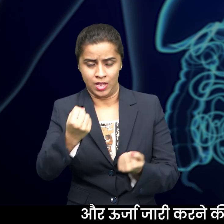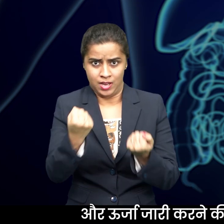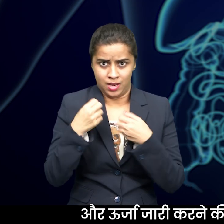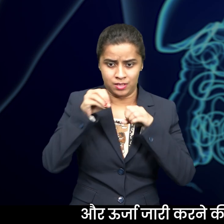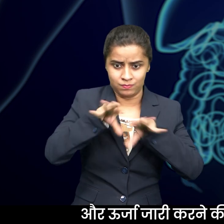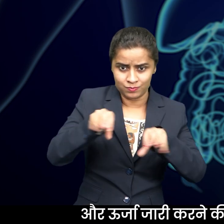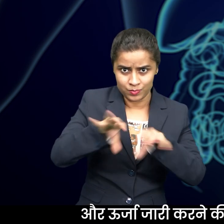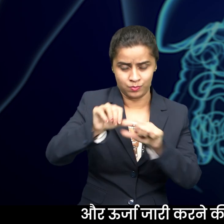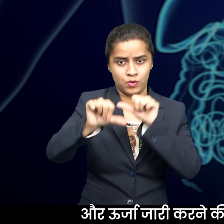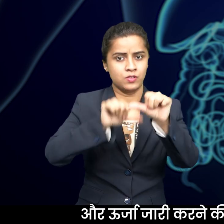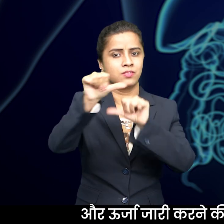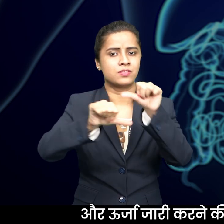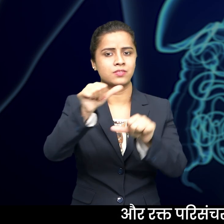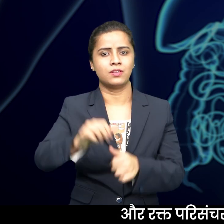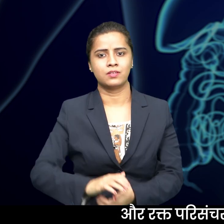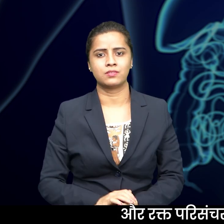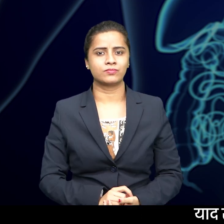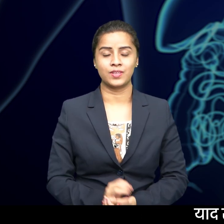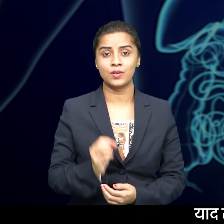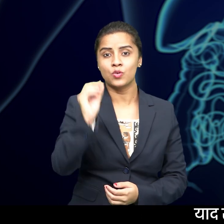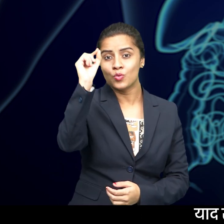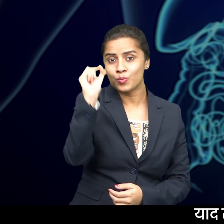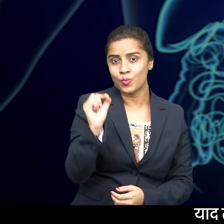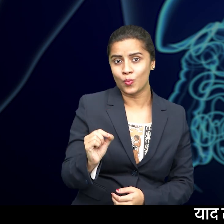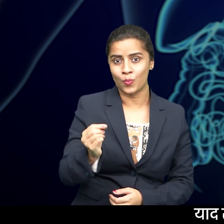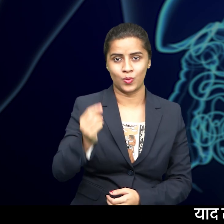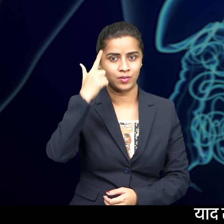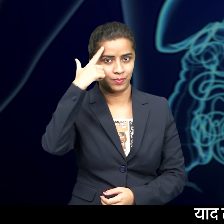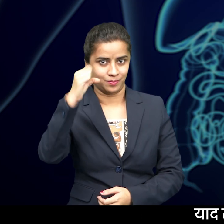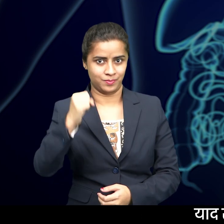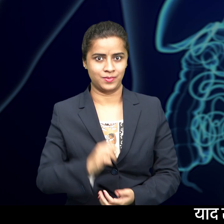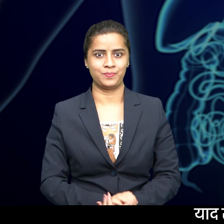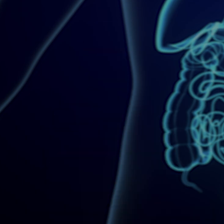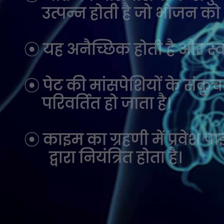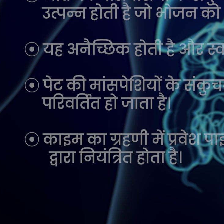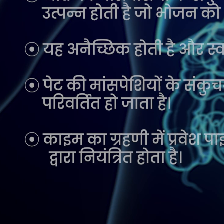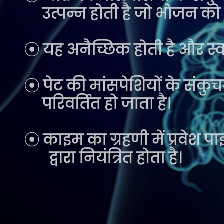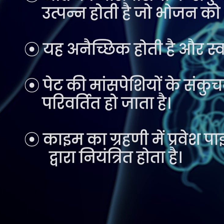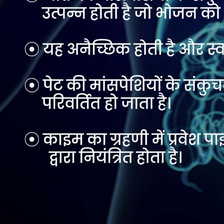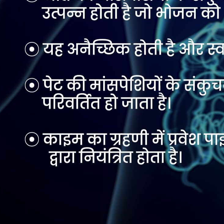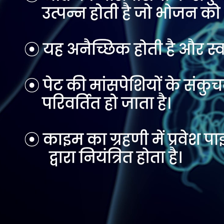परिवहन के लिए श्वसन और याद रखने योग्य बातें।